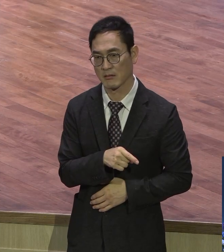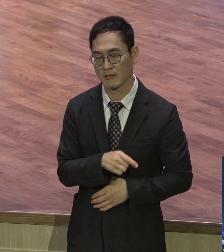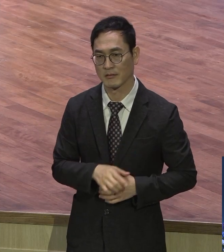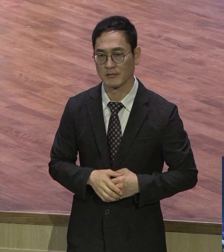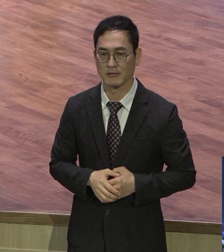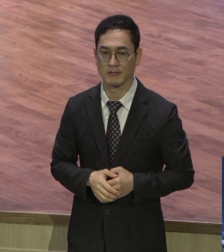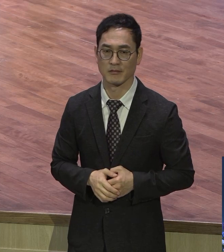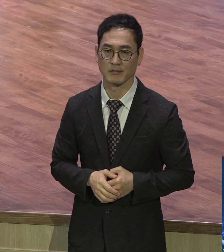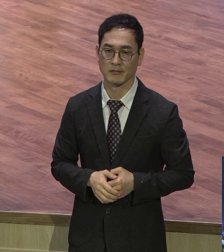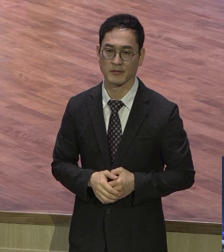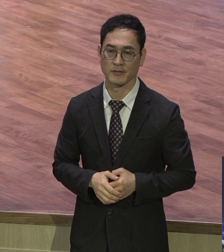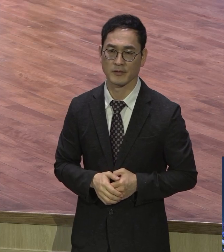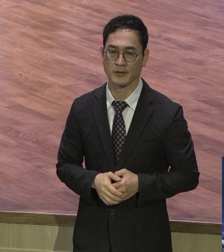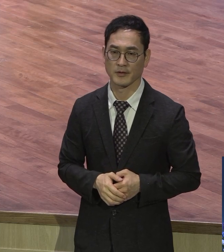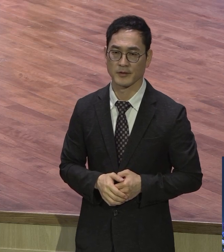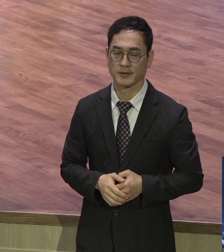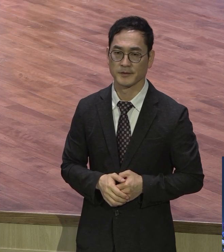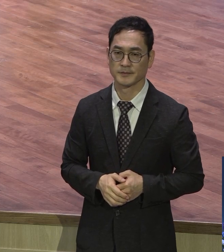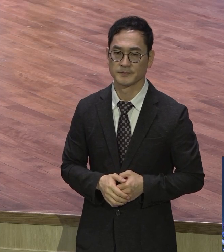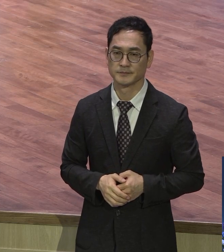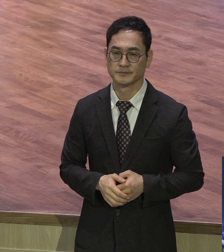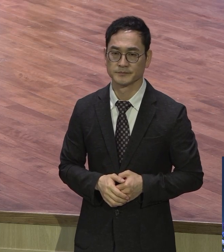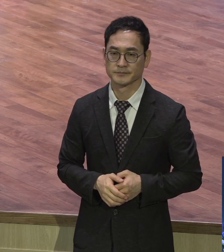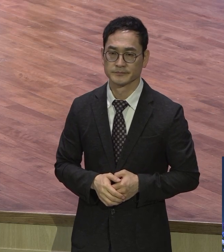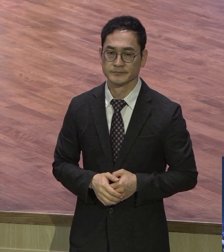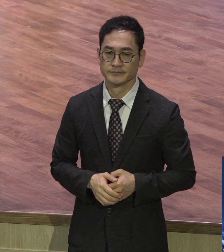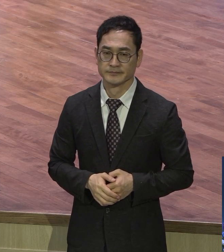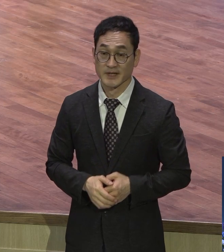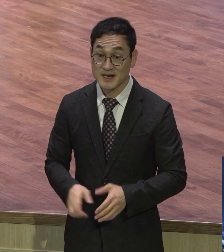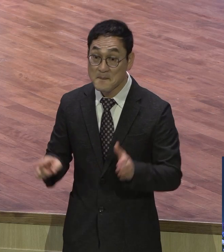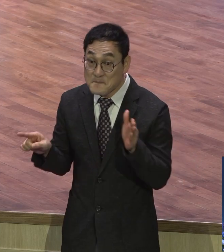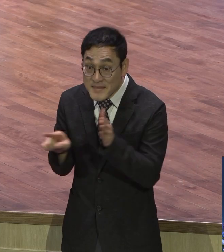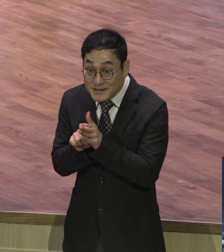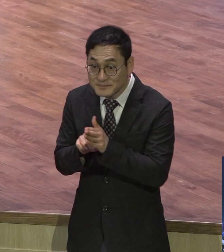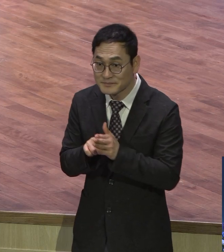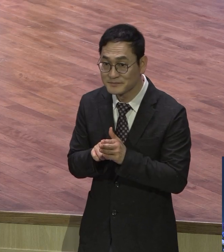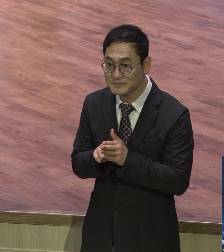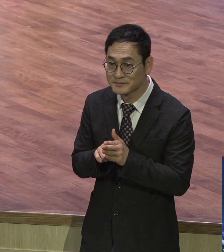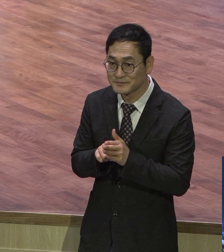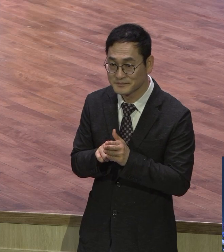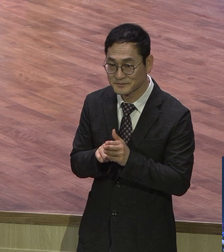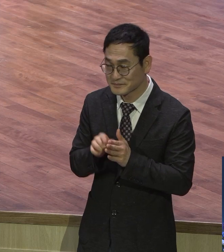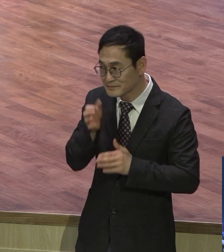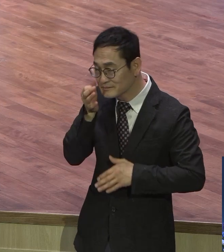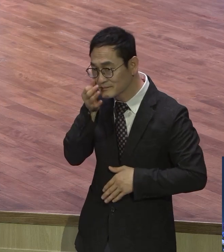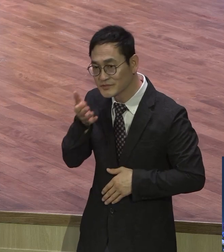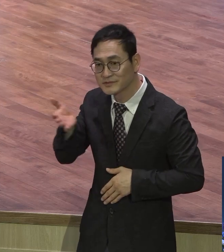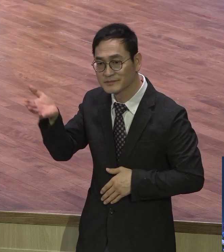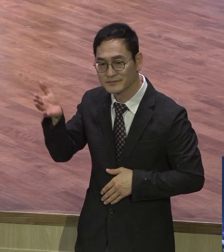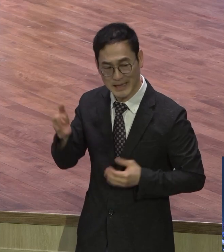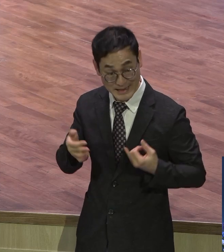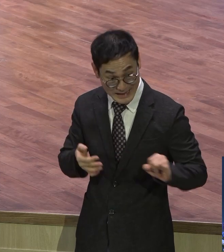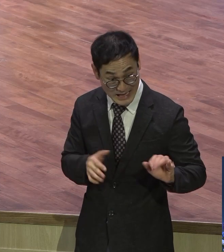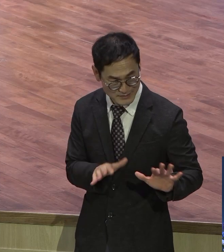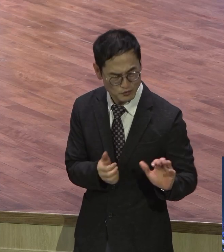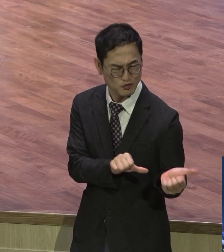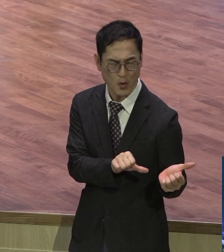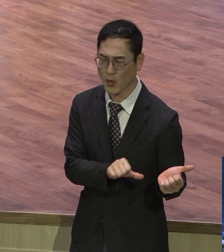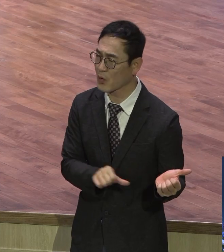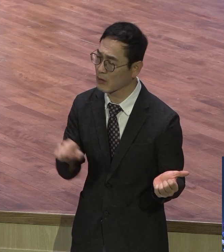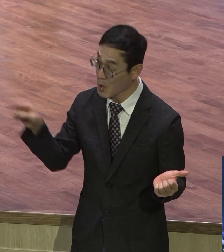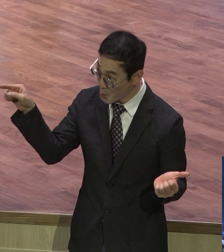이런 믿음을 예수님 앞에 보여줬다. 그 말이에요. 내 딸이 방금 죽으사오나